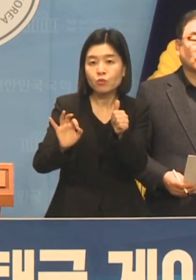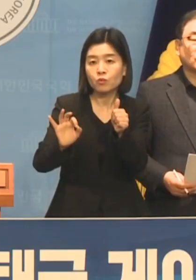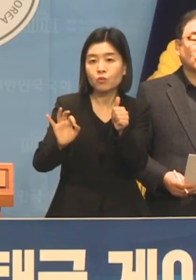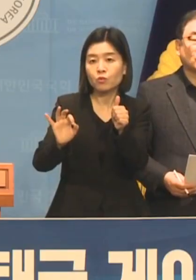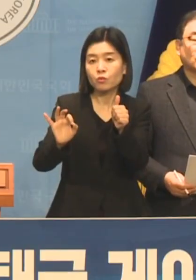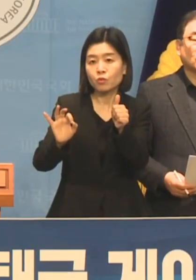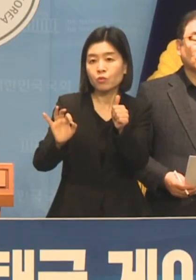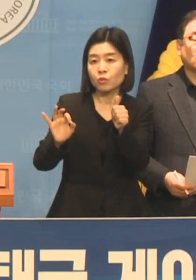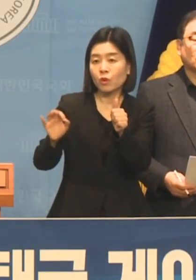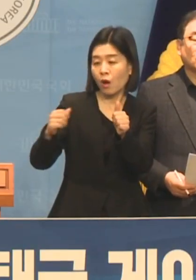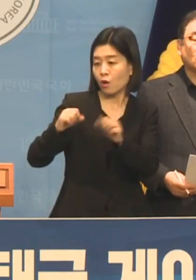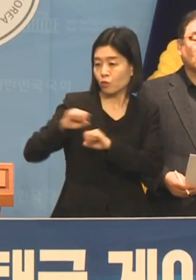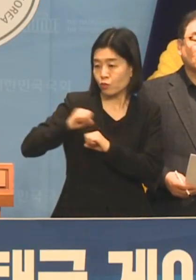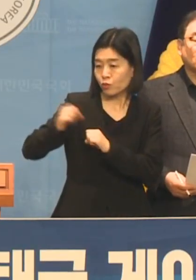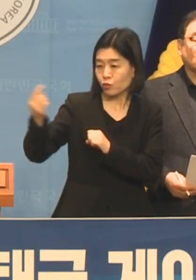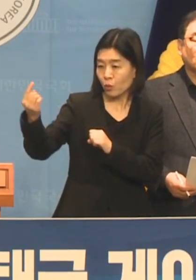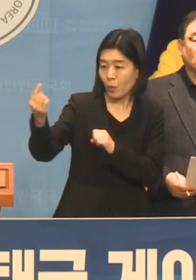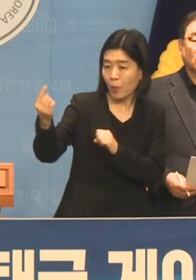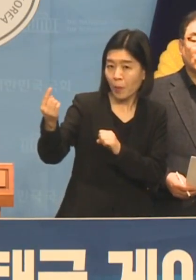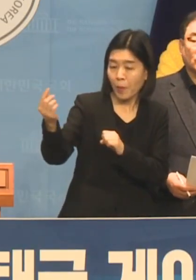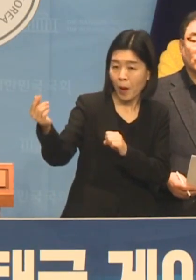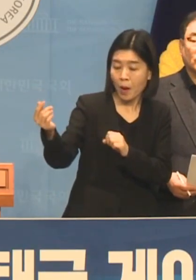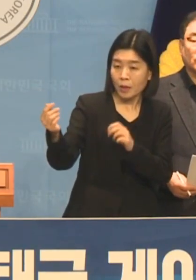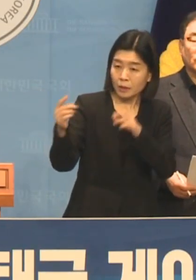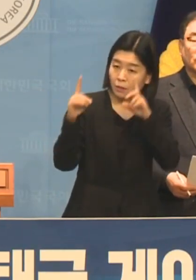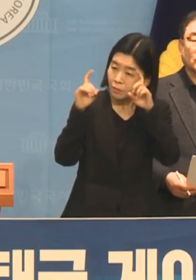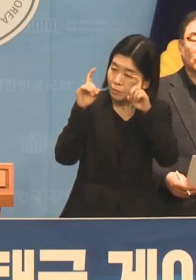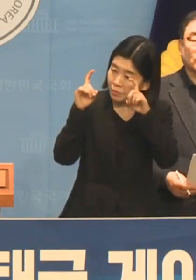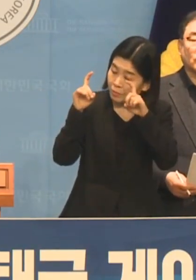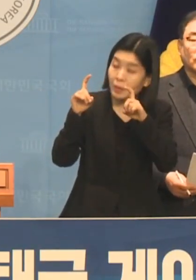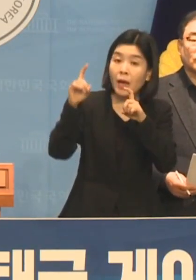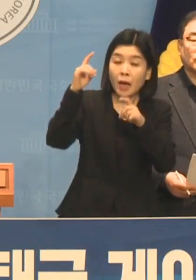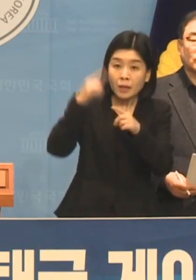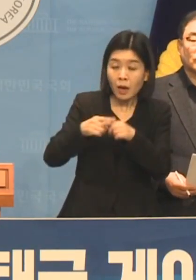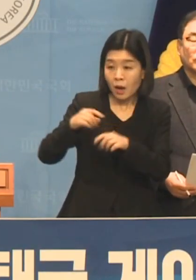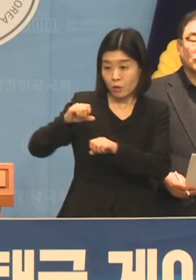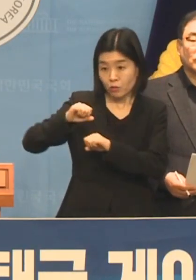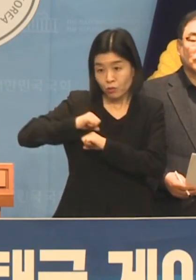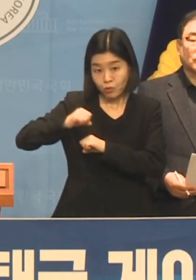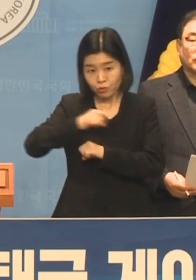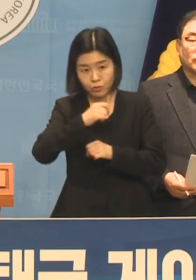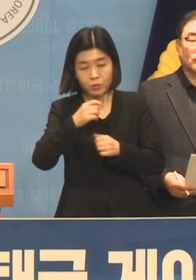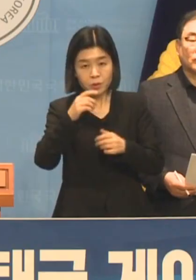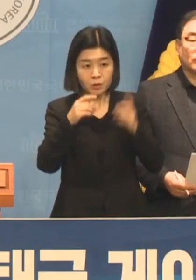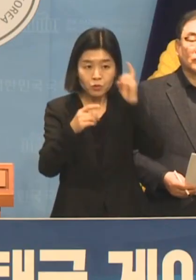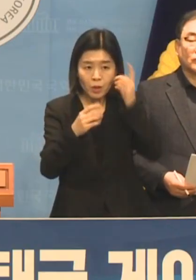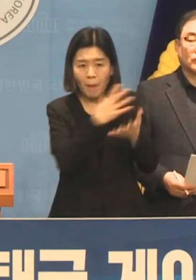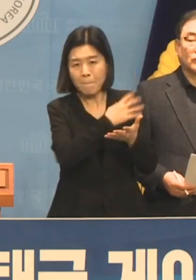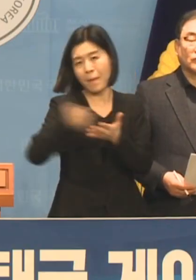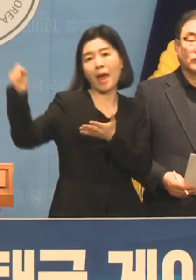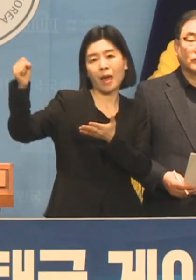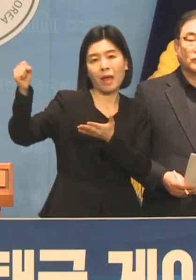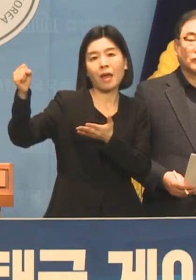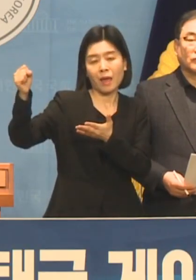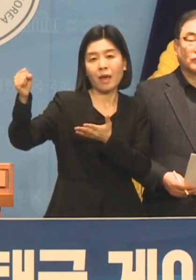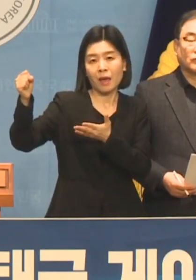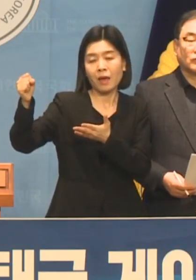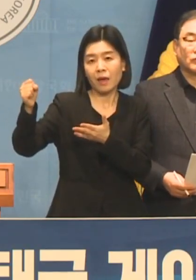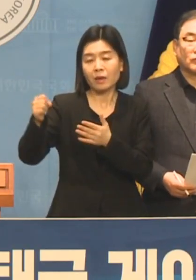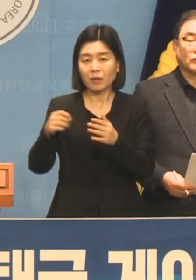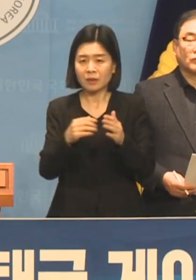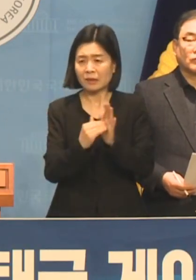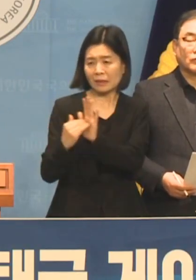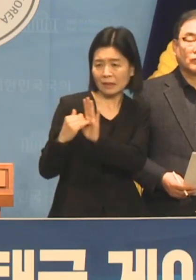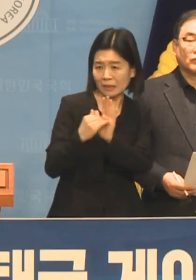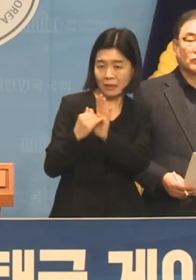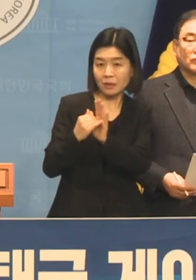영상으로 찍었습니다. 그런데 영상으로 찍다가 군인들에게 핸드폰을 빼앗기는 장면이며 이 사람이